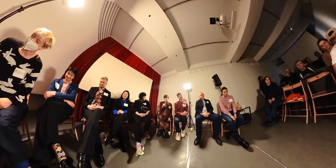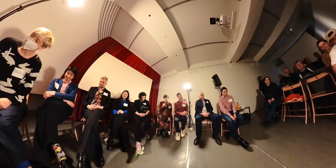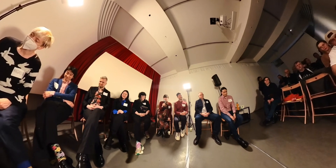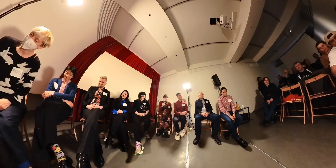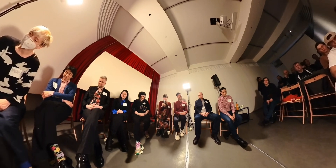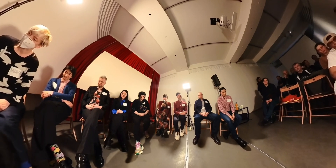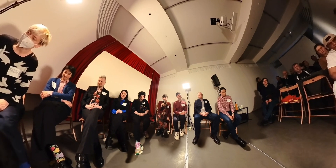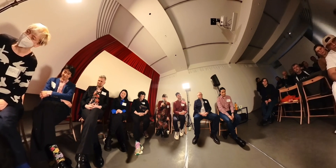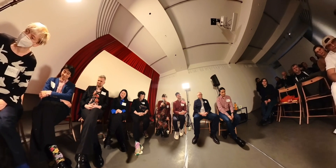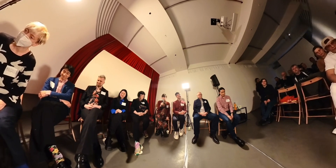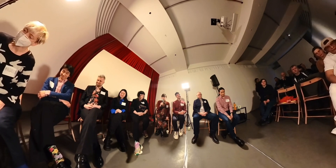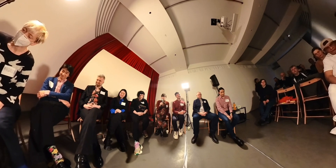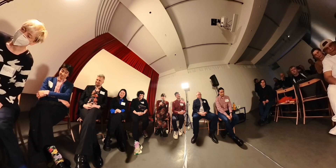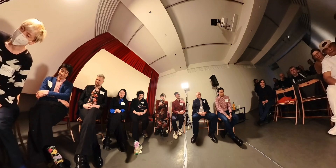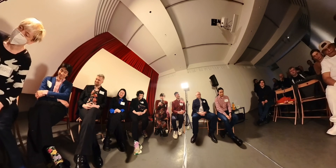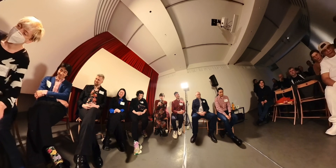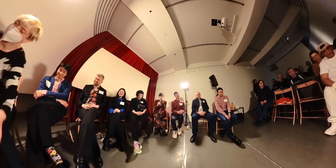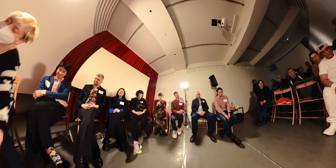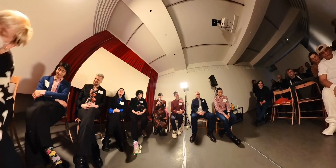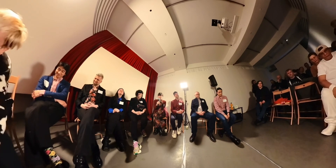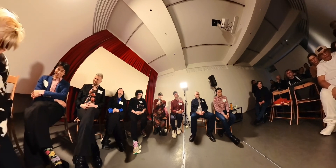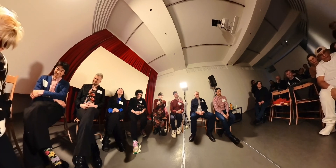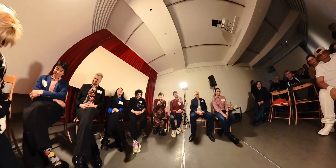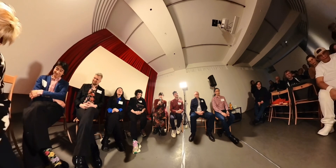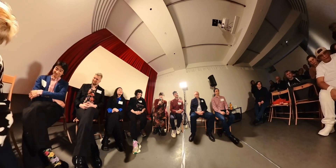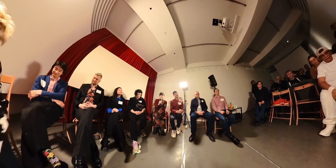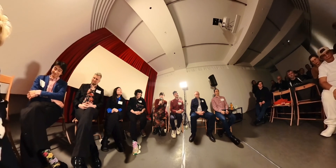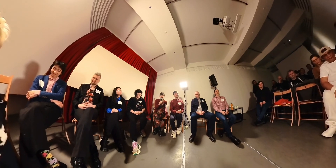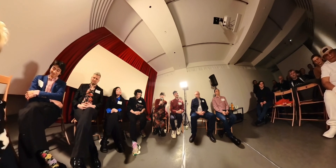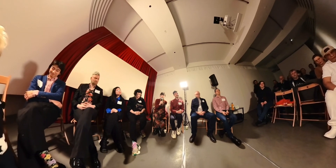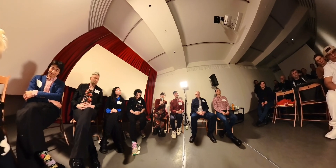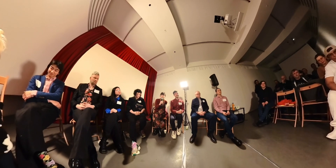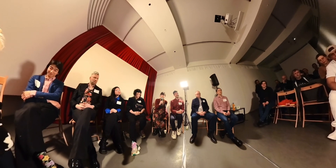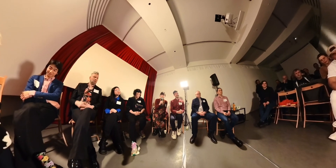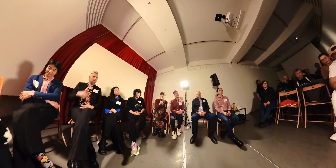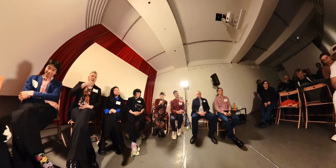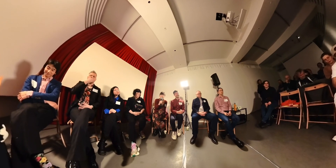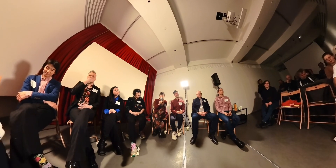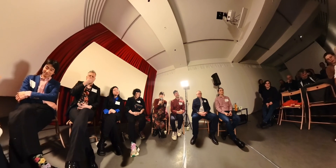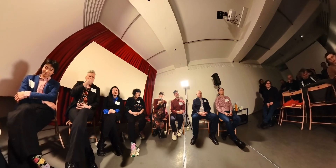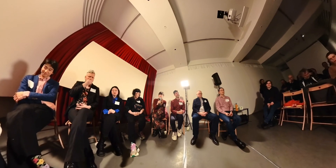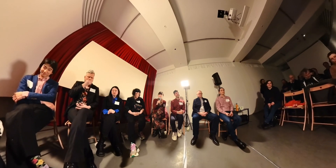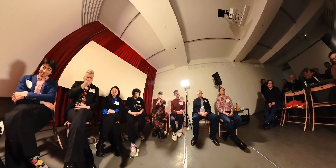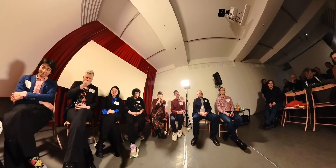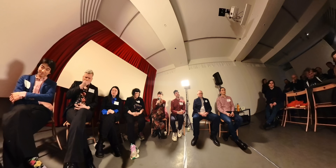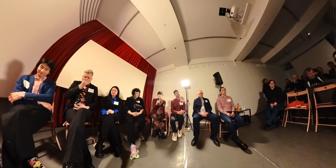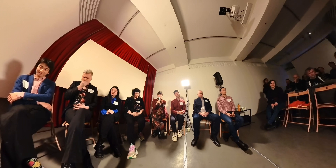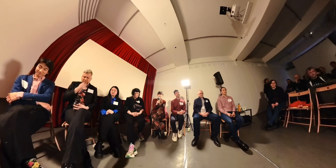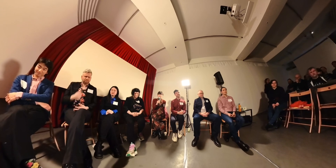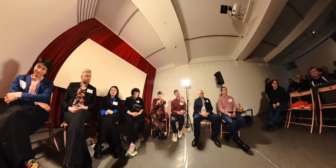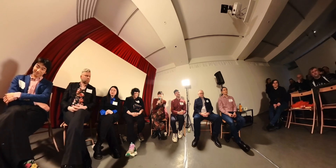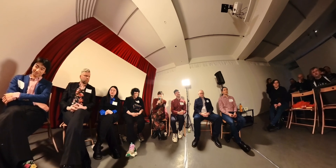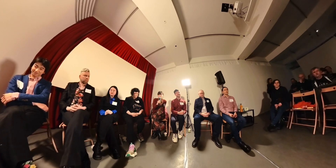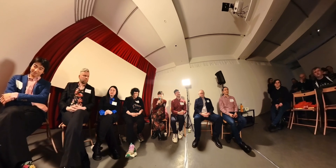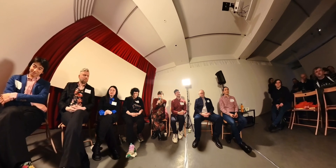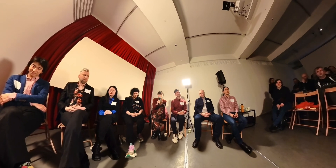její rolí, kterou ona zastávala na Radě vlády pro záležitosti romské menšiny. A to sice,